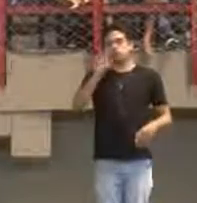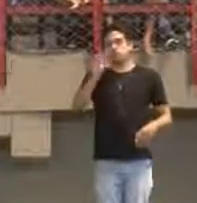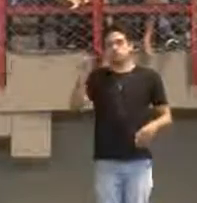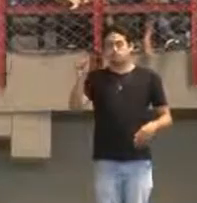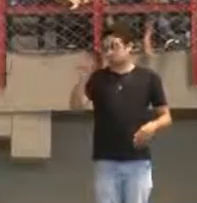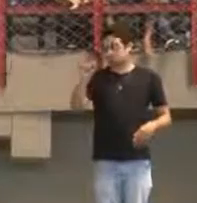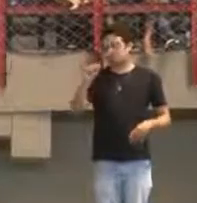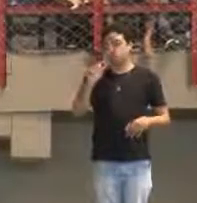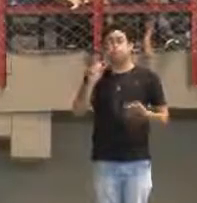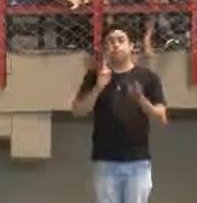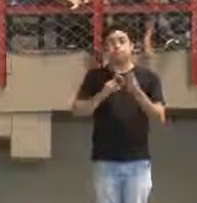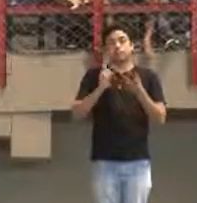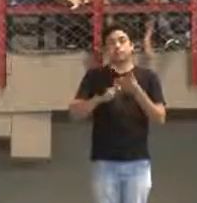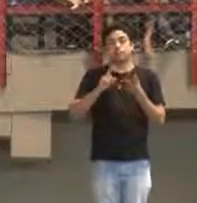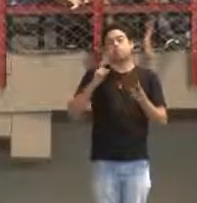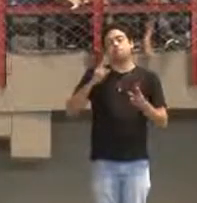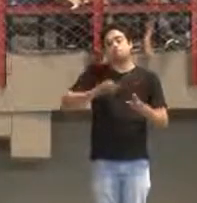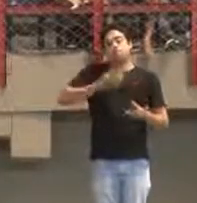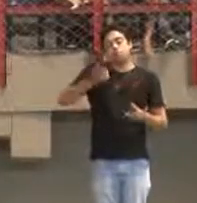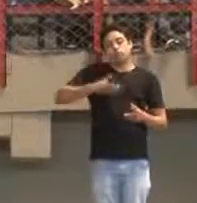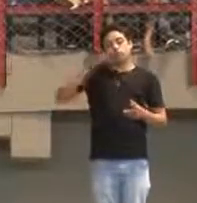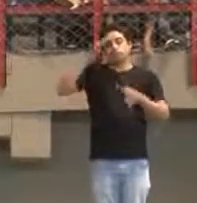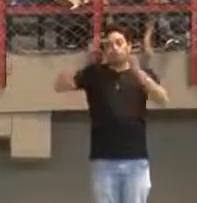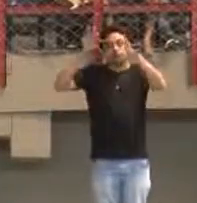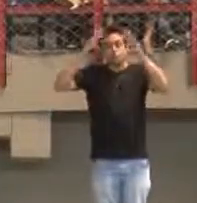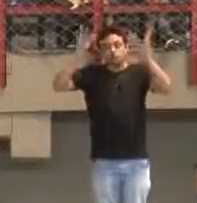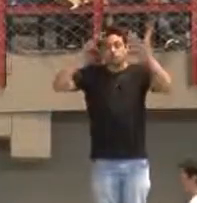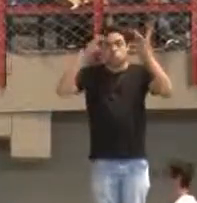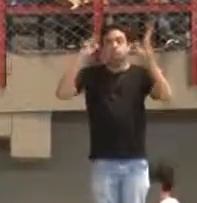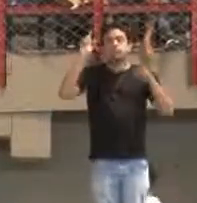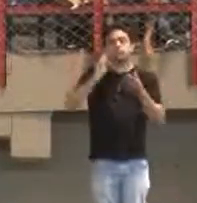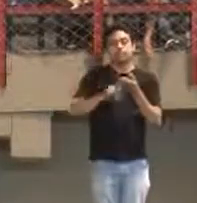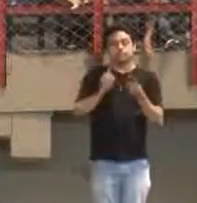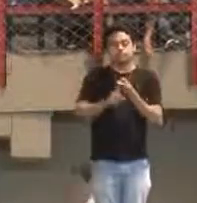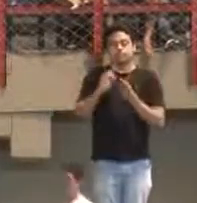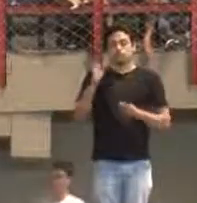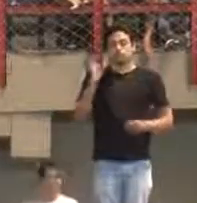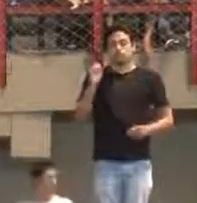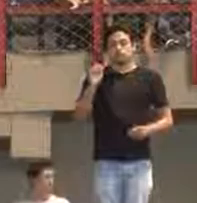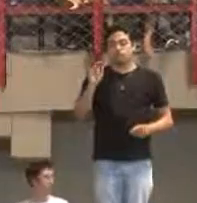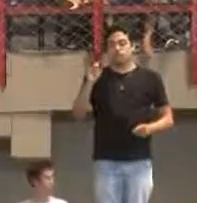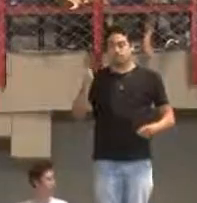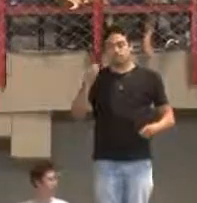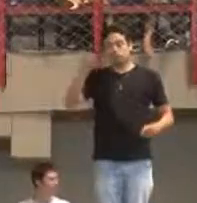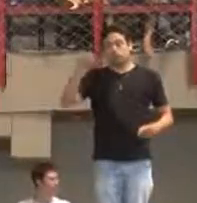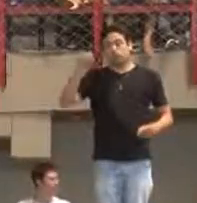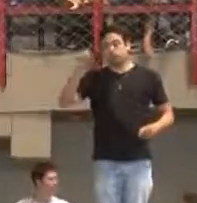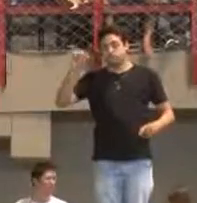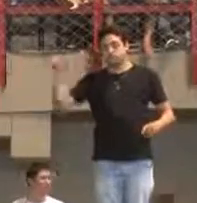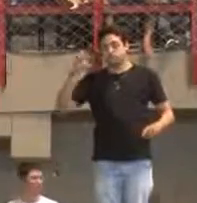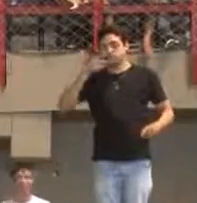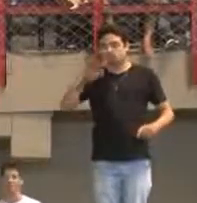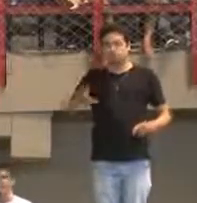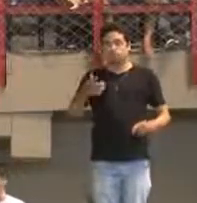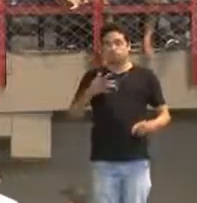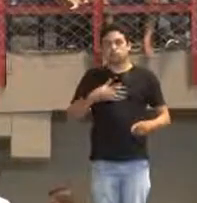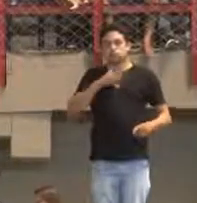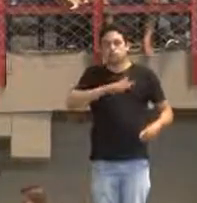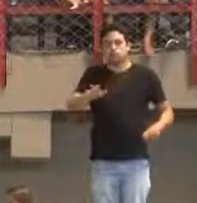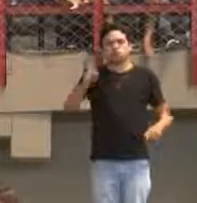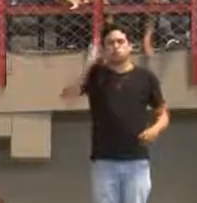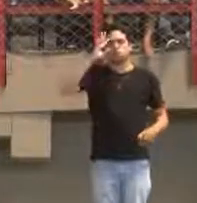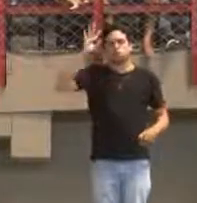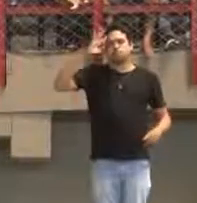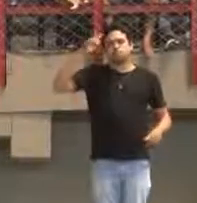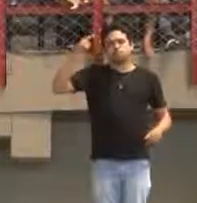poesia filosófica de Alberto Caeiro Fernando Pessoa diz assim por esse heterônimo não gosto de pensar